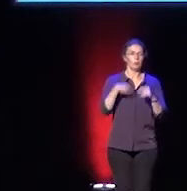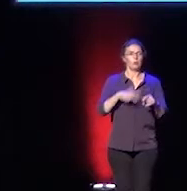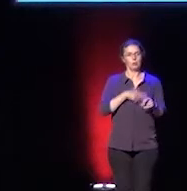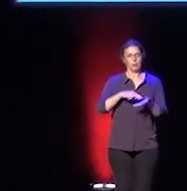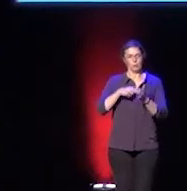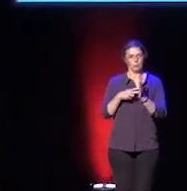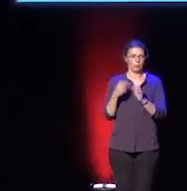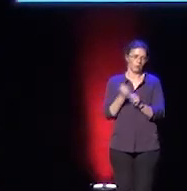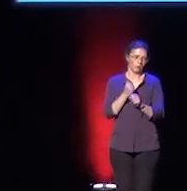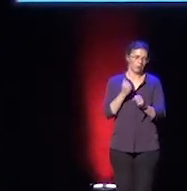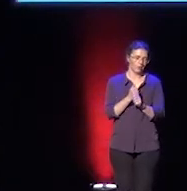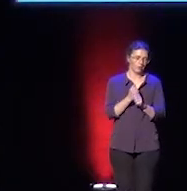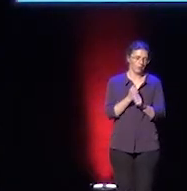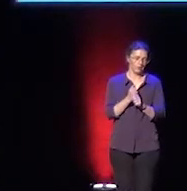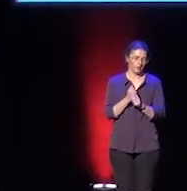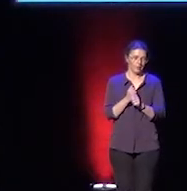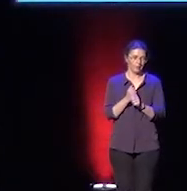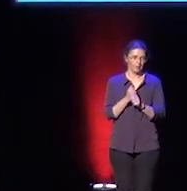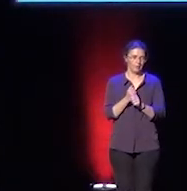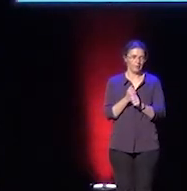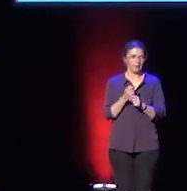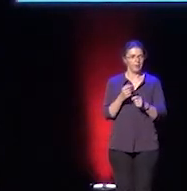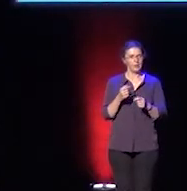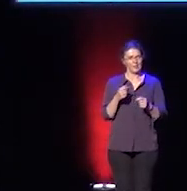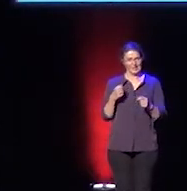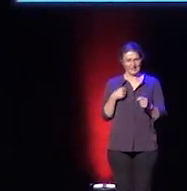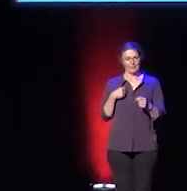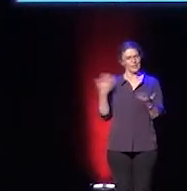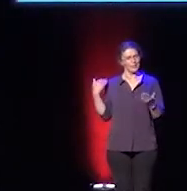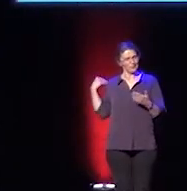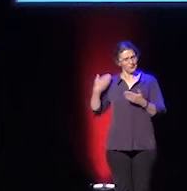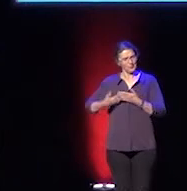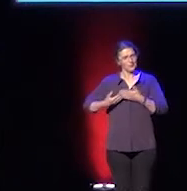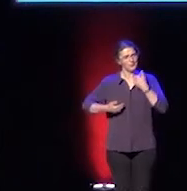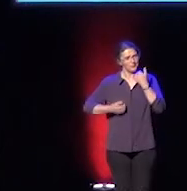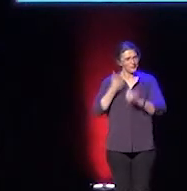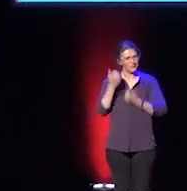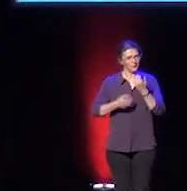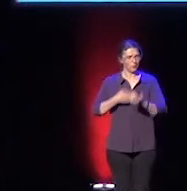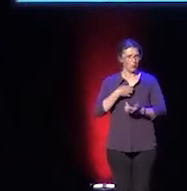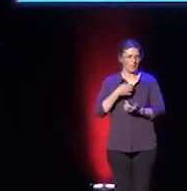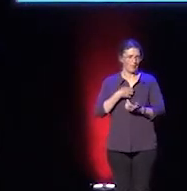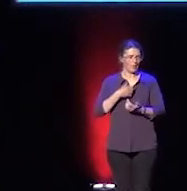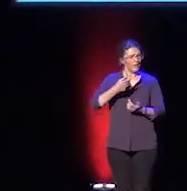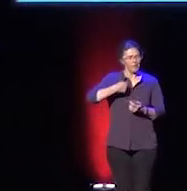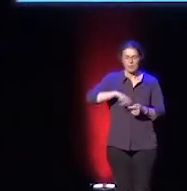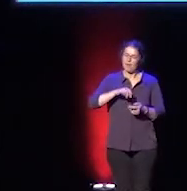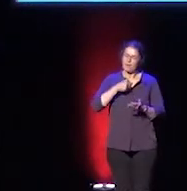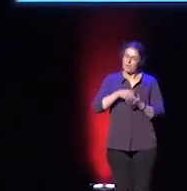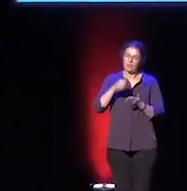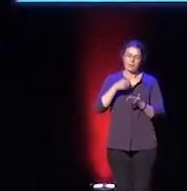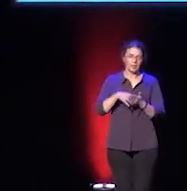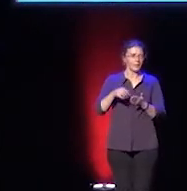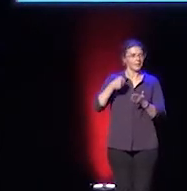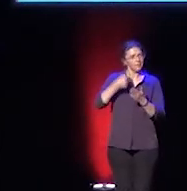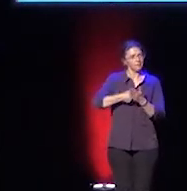sein. Und mit dem Blick auf die von mir geschilderten drängenden Probleme werden wir